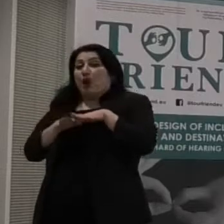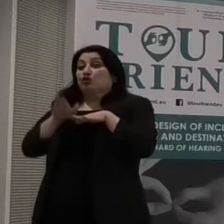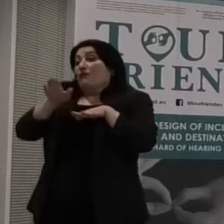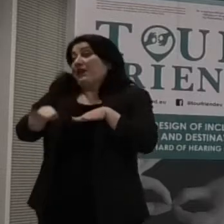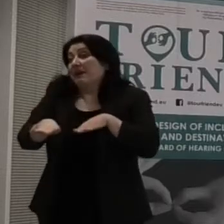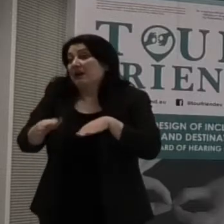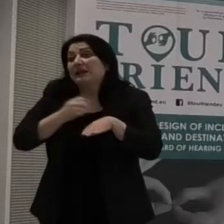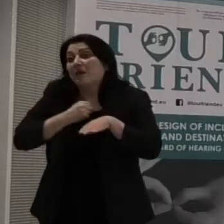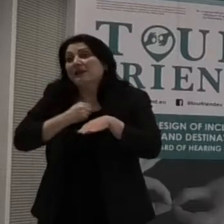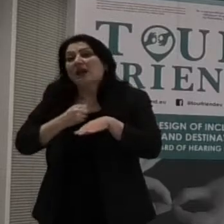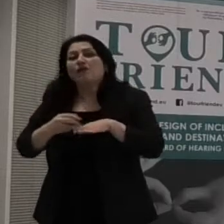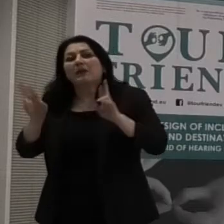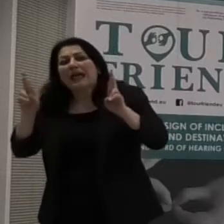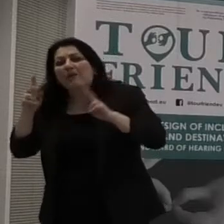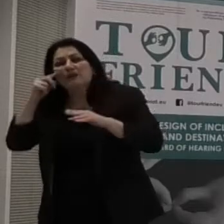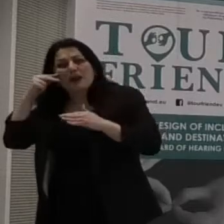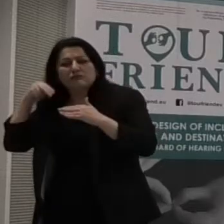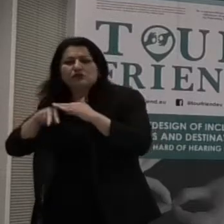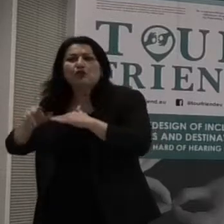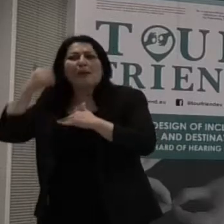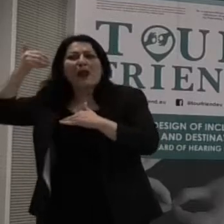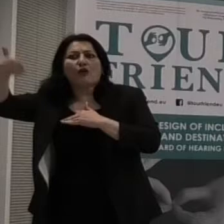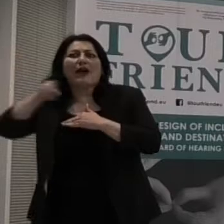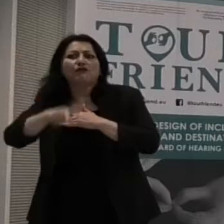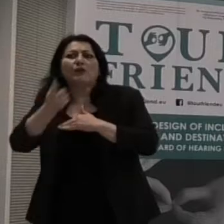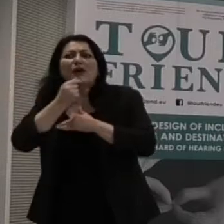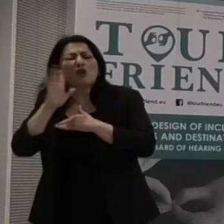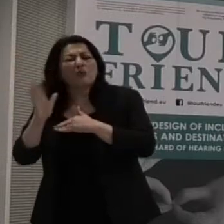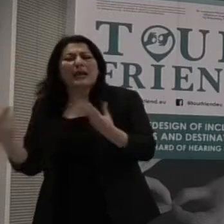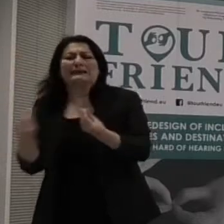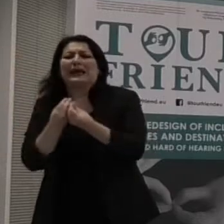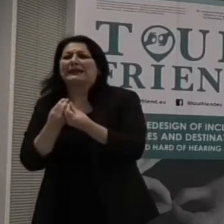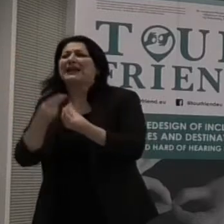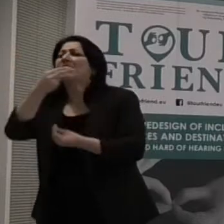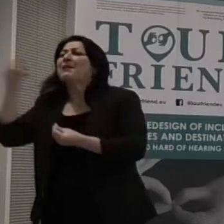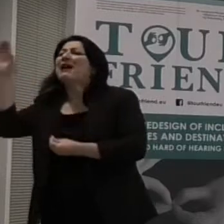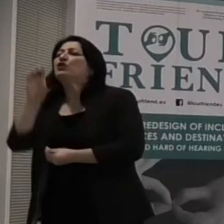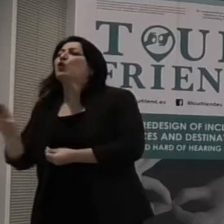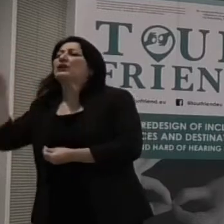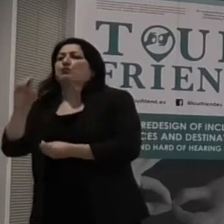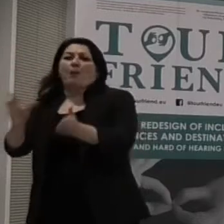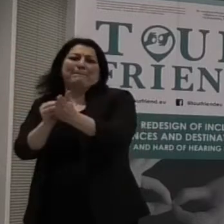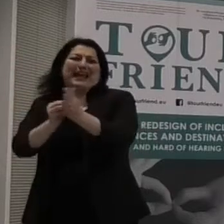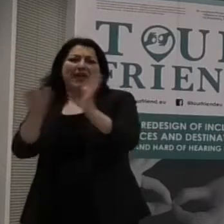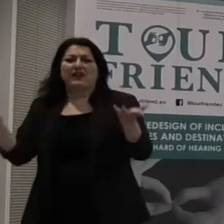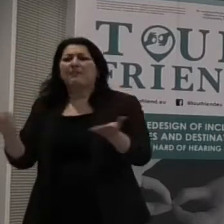μέλλον αυτό θα μπορούσε πάρα πολύ εύκολα να κουμπώσει και στο κομμάτι του τουρισμού. δηλαδή σε τουριστικά,